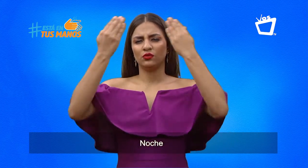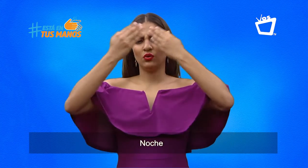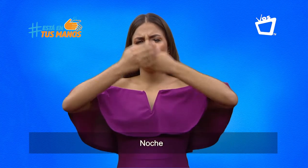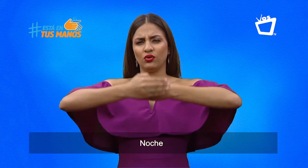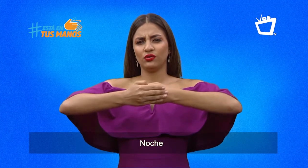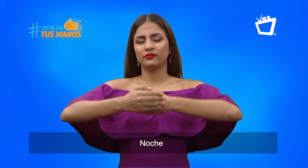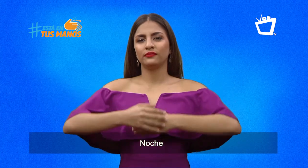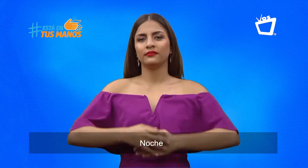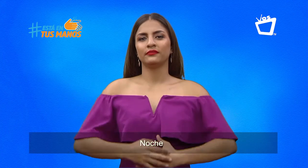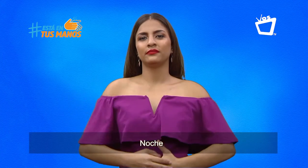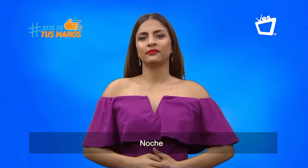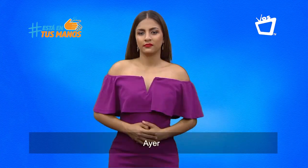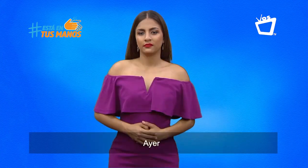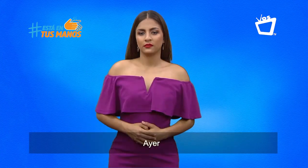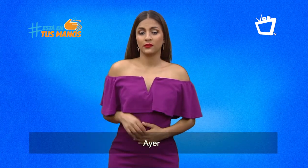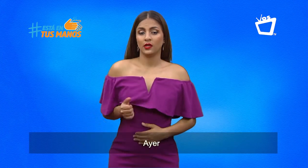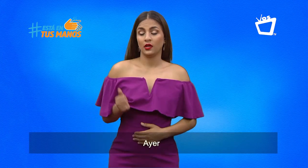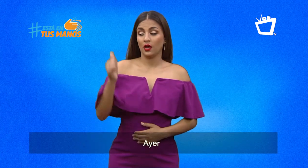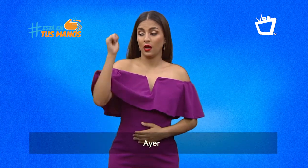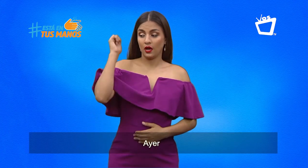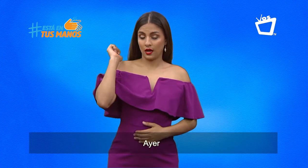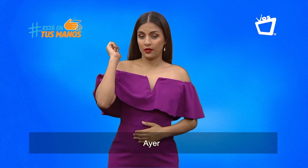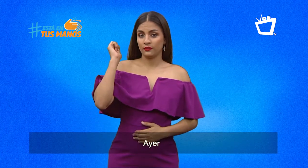noche ayer